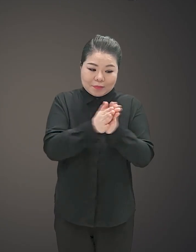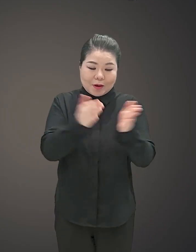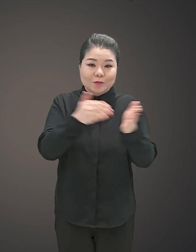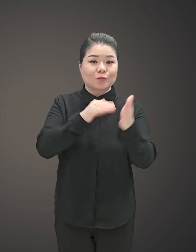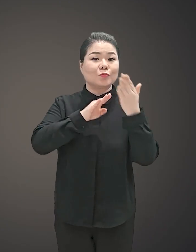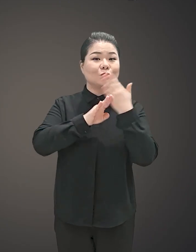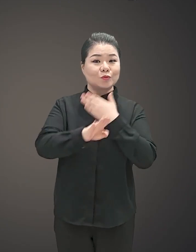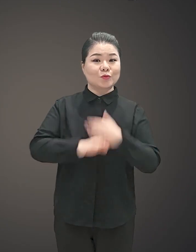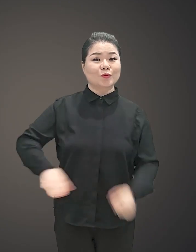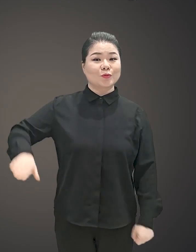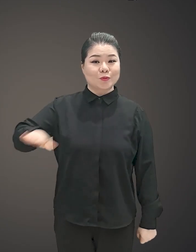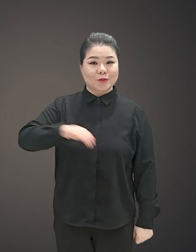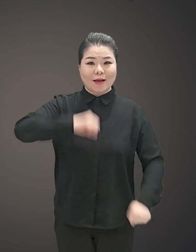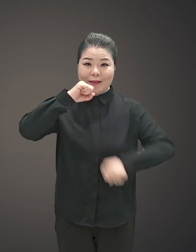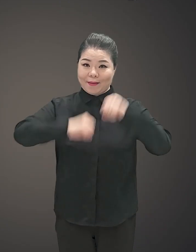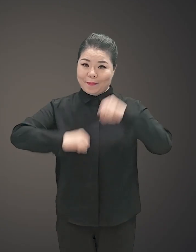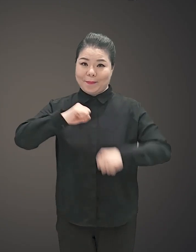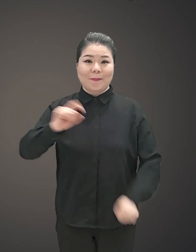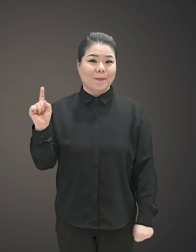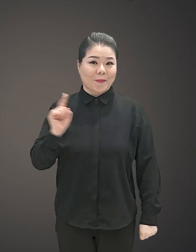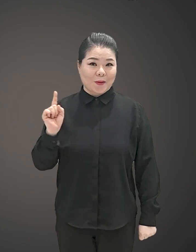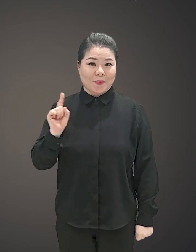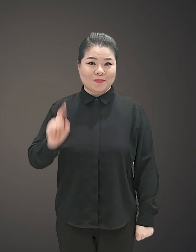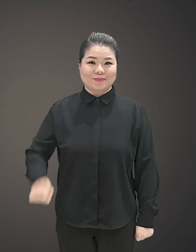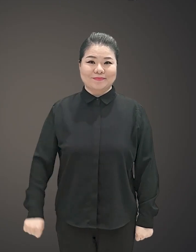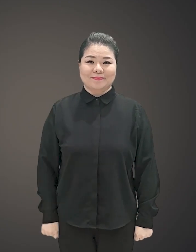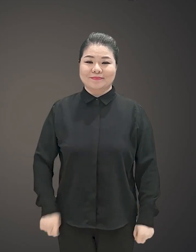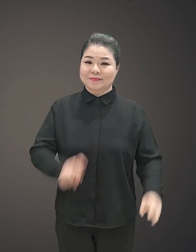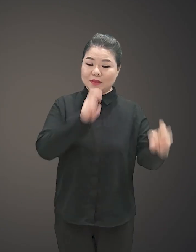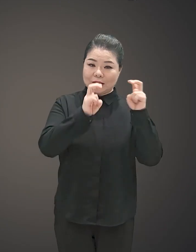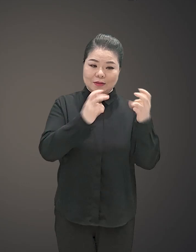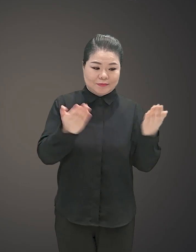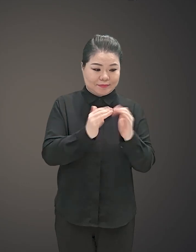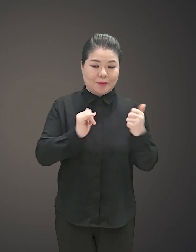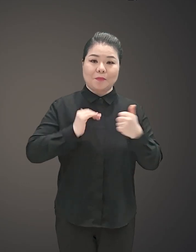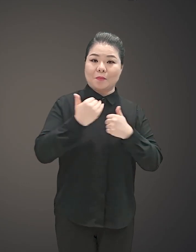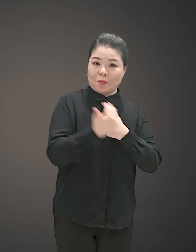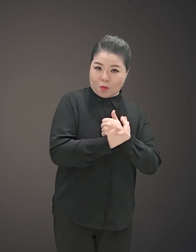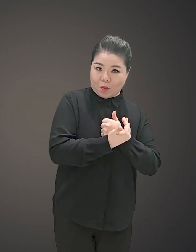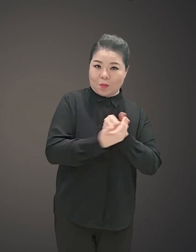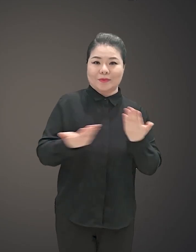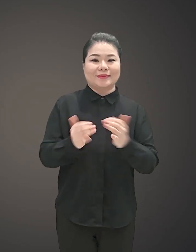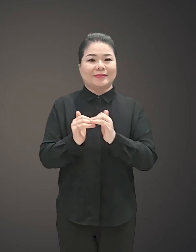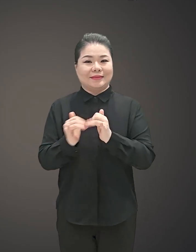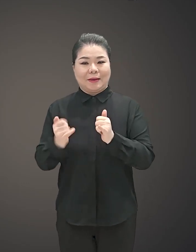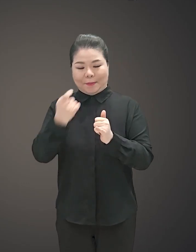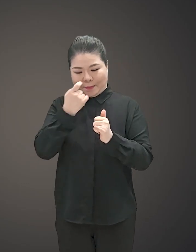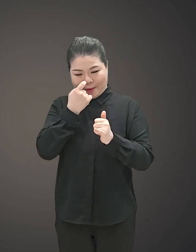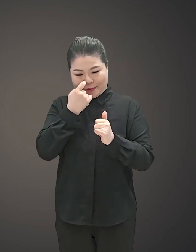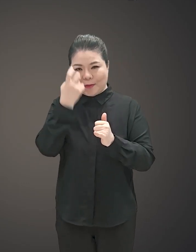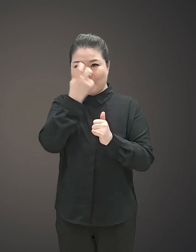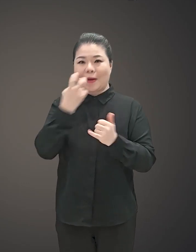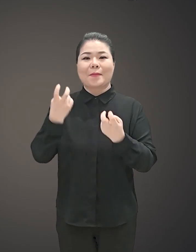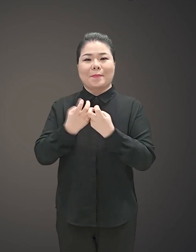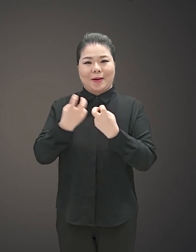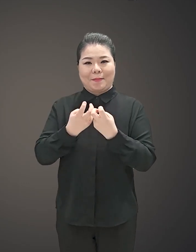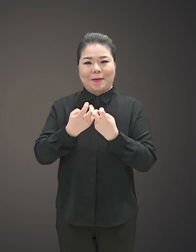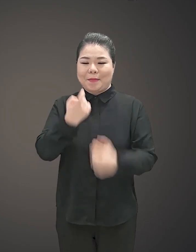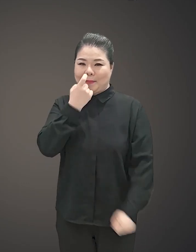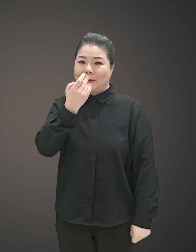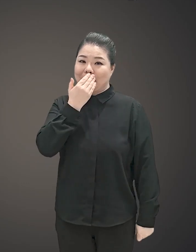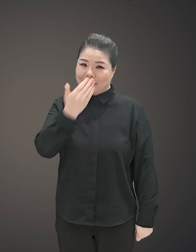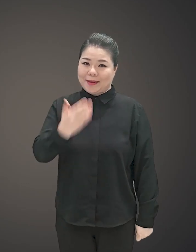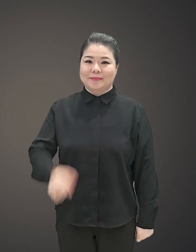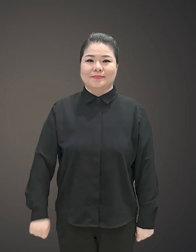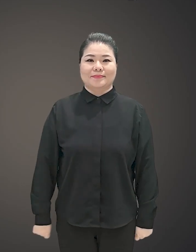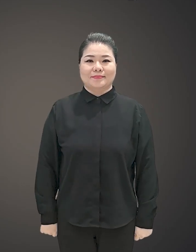감정노동법 시행 그 이후 우리는 어떻게 해야 하는가? 기업은 직원을 보호하고 직원은 자신을 지키는 방법을